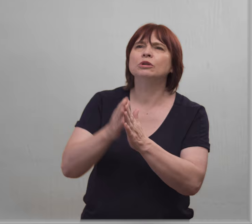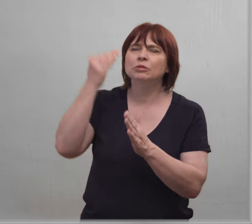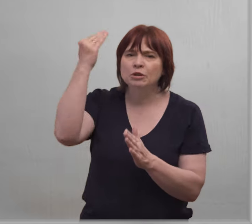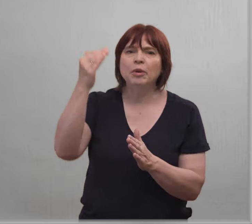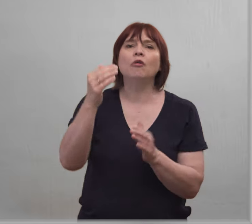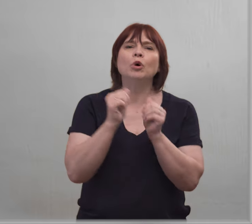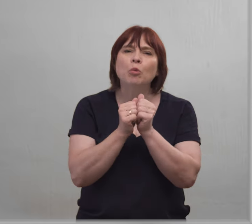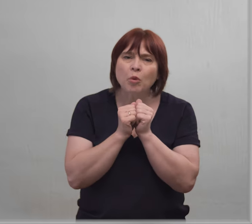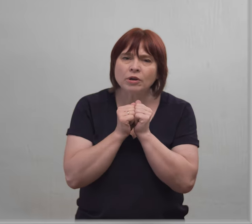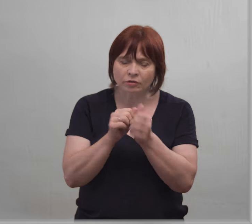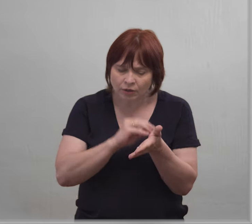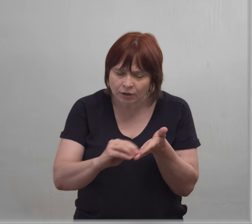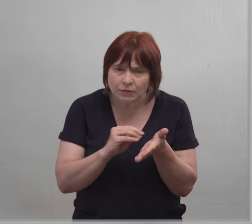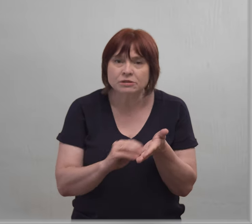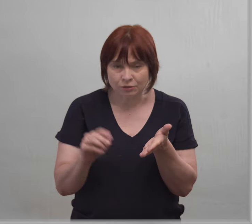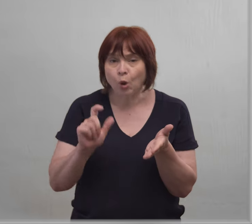я прочитаю.